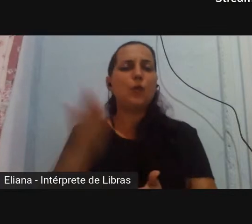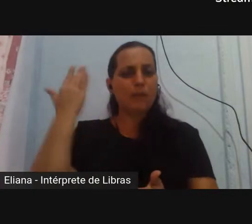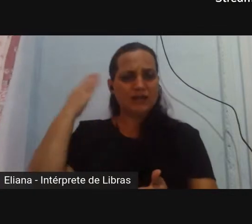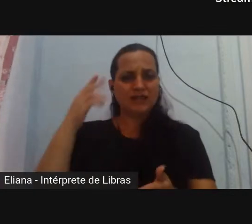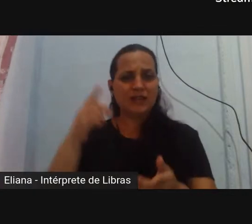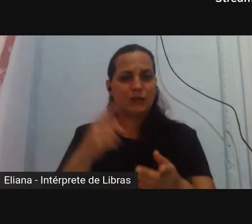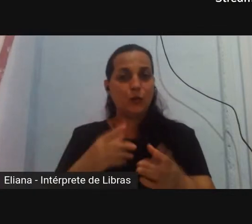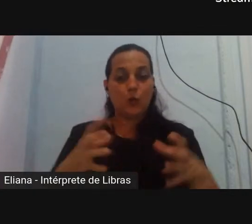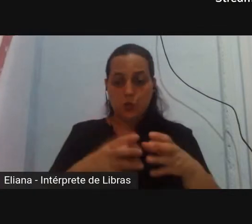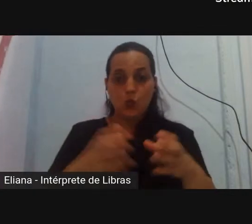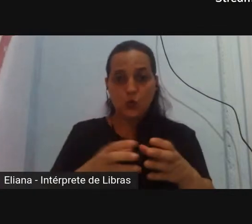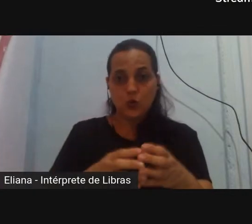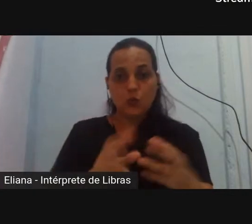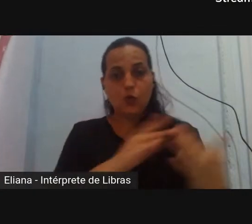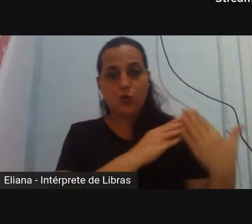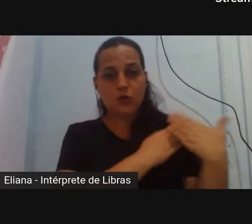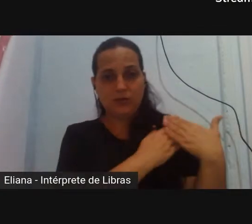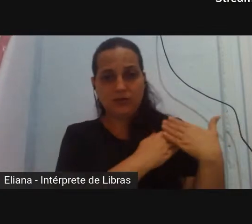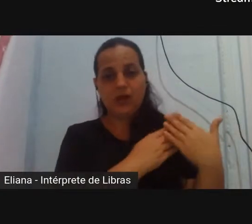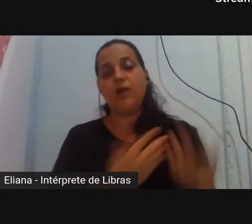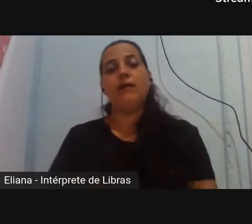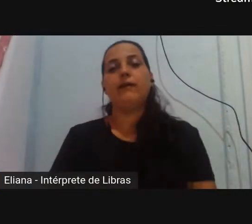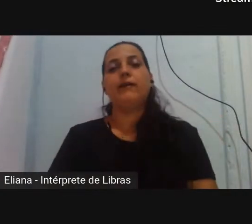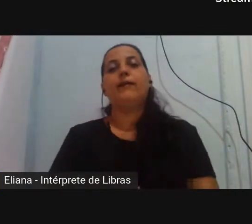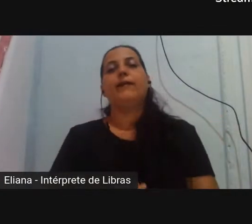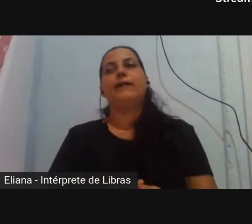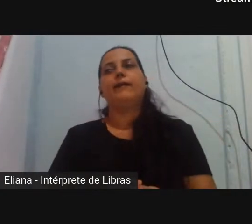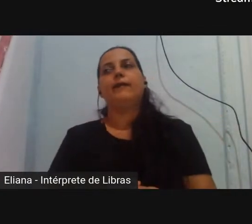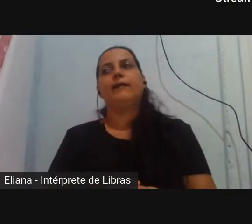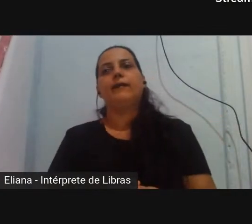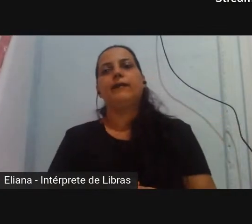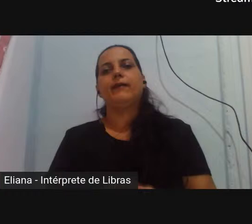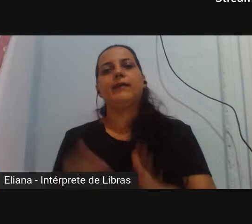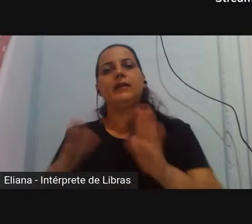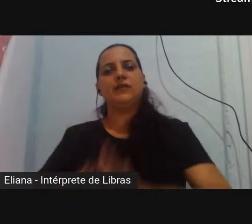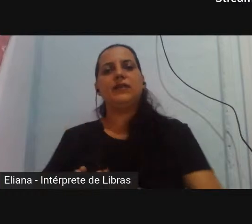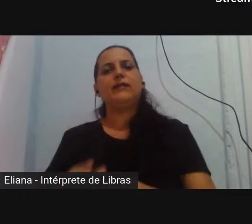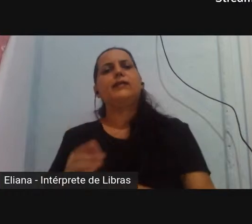Essa equipe que fica há vários anos no Ministério da Educação e na CETEC,